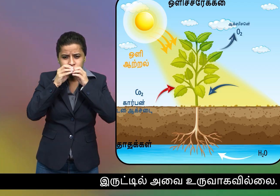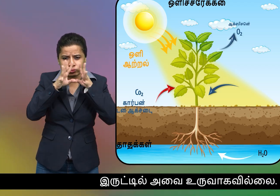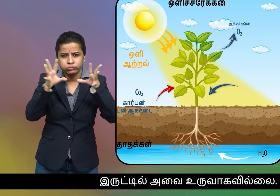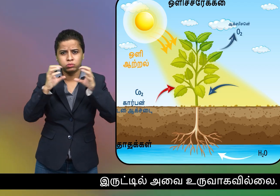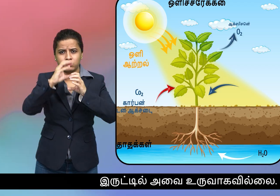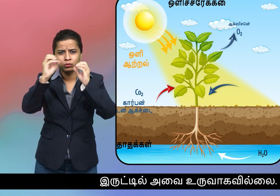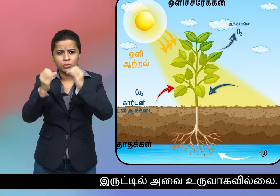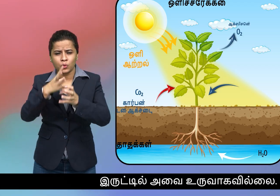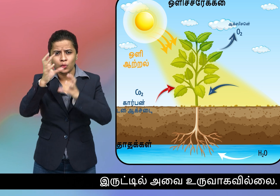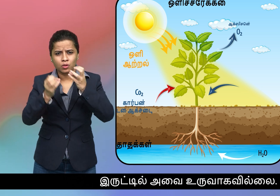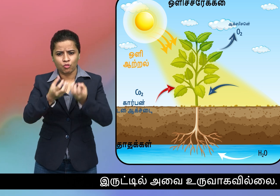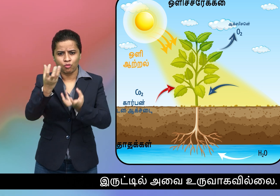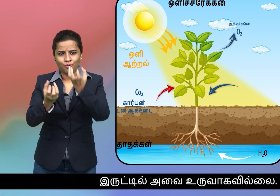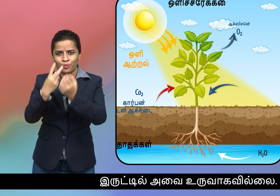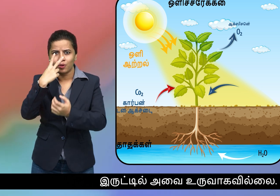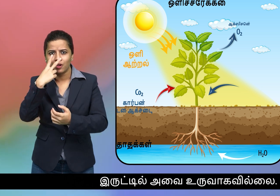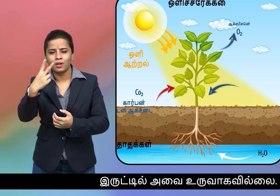இருட்டில் அவை உருவாகவில்லை.